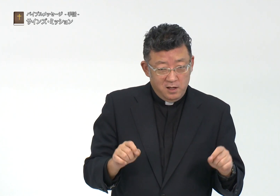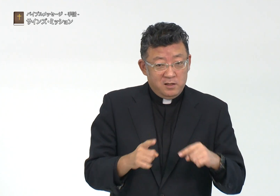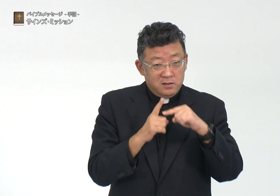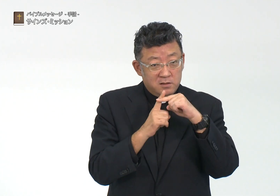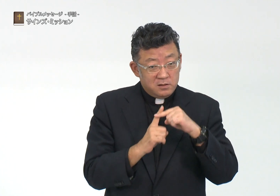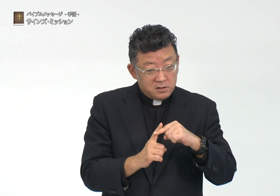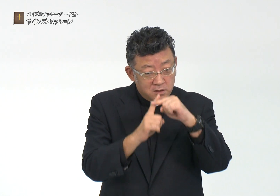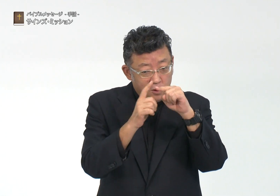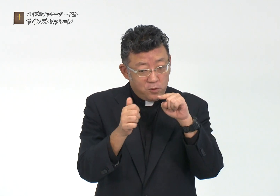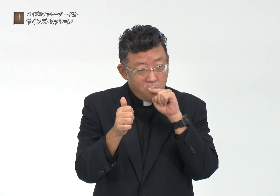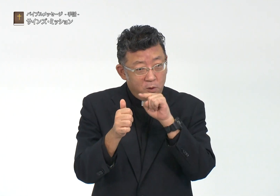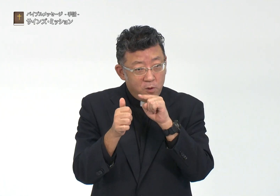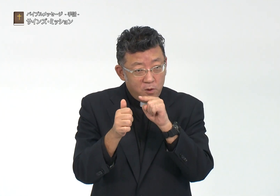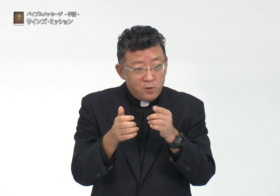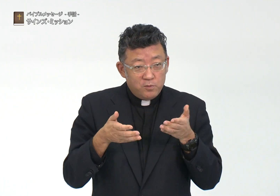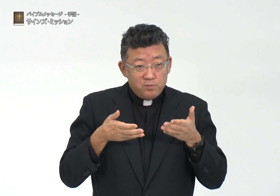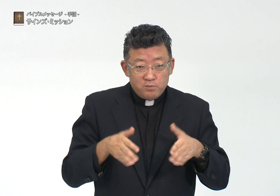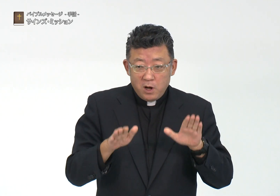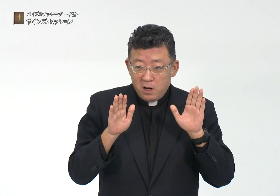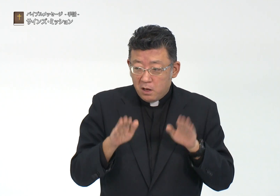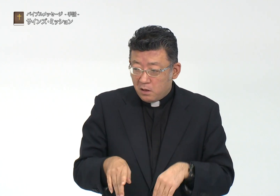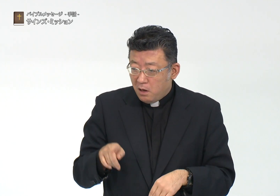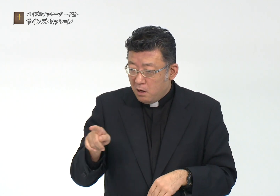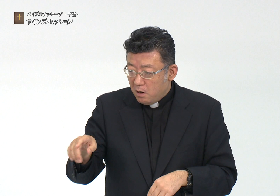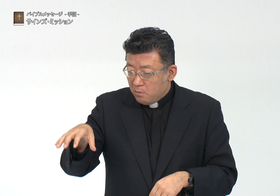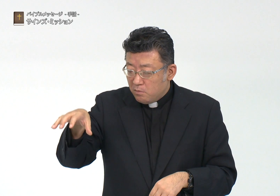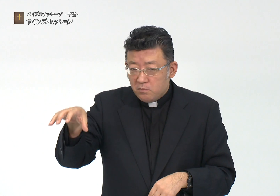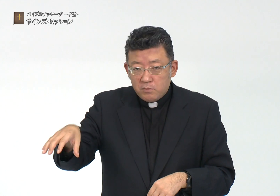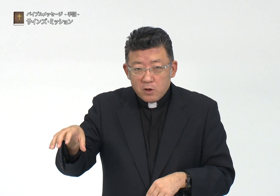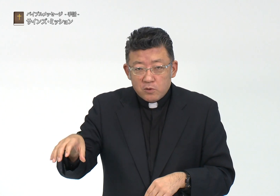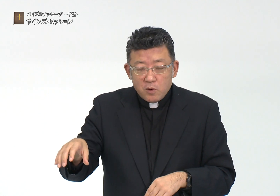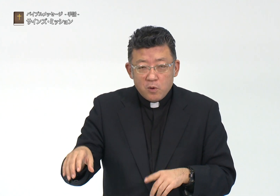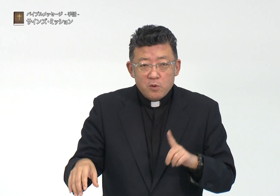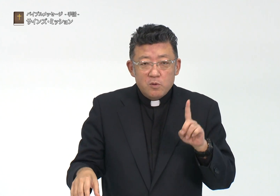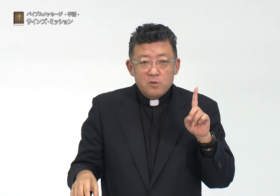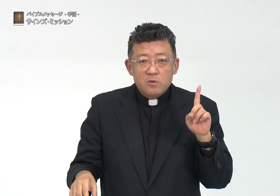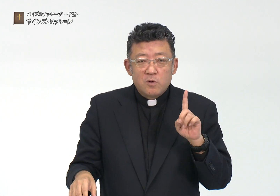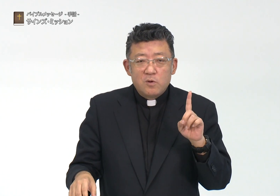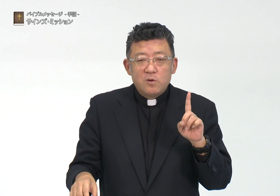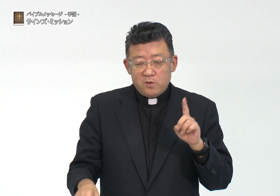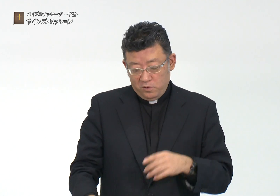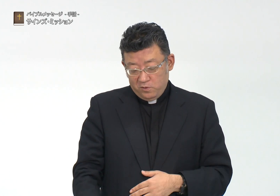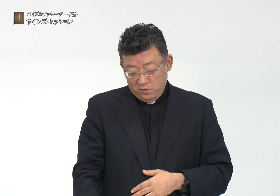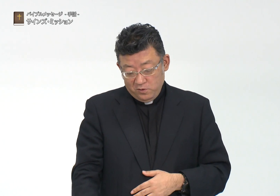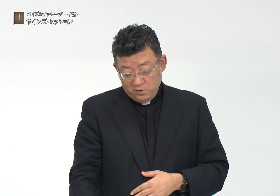でも一つ問題はキリストが生まれた場所はどこなのか